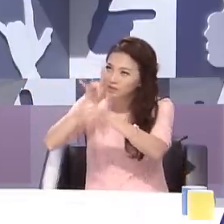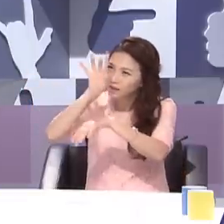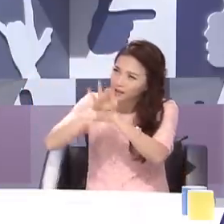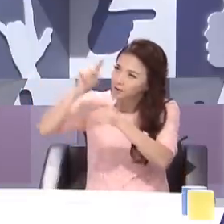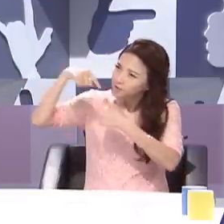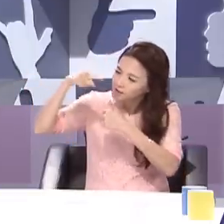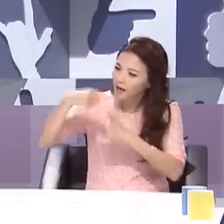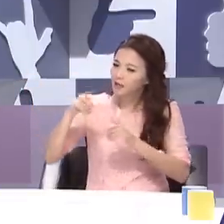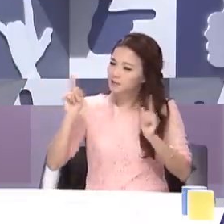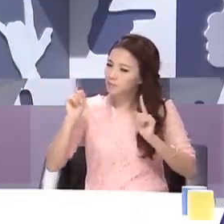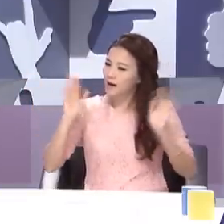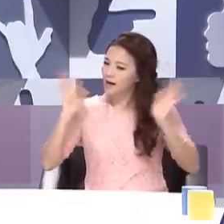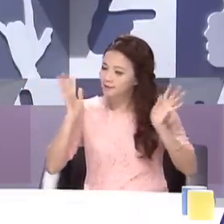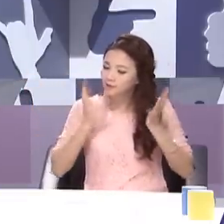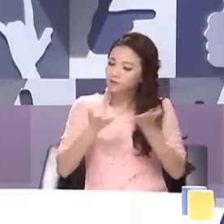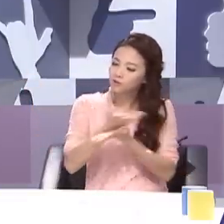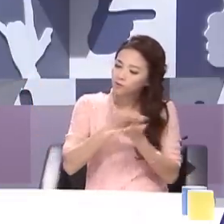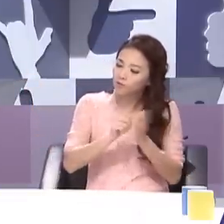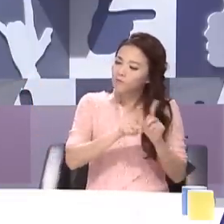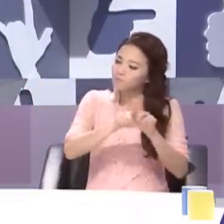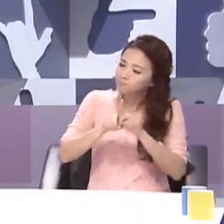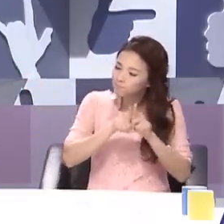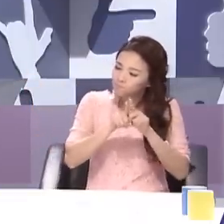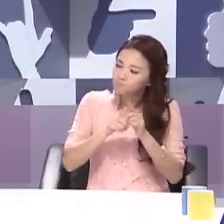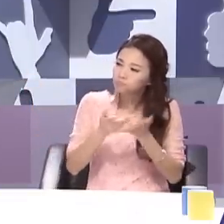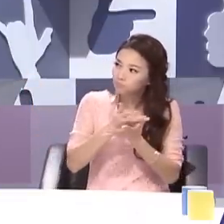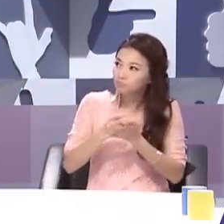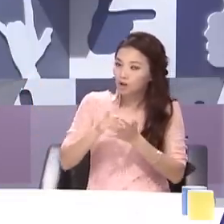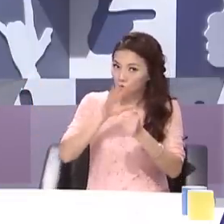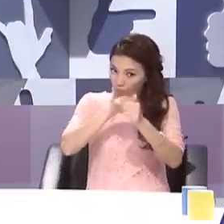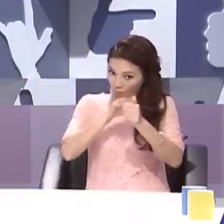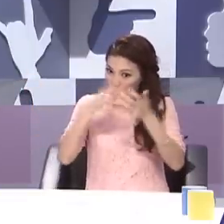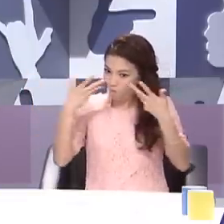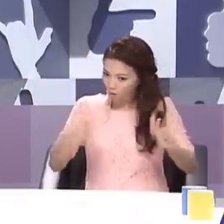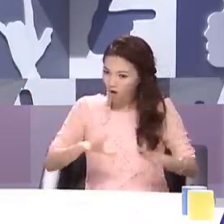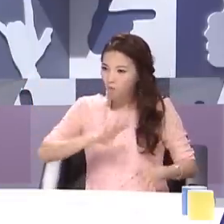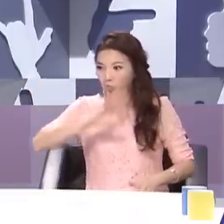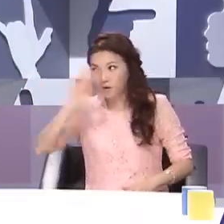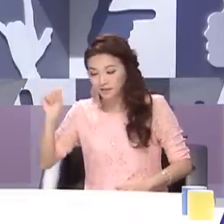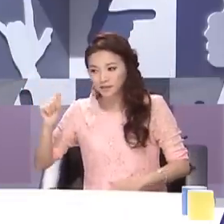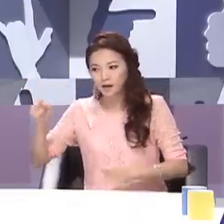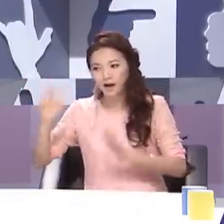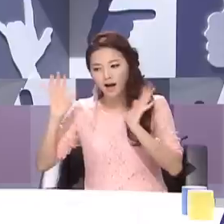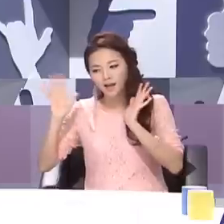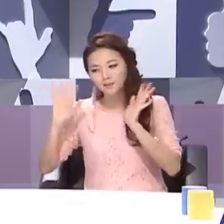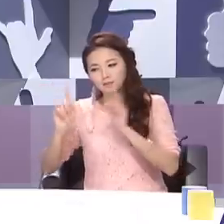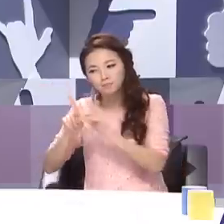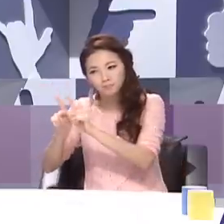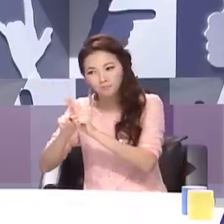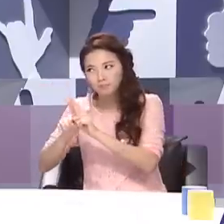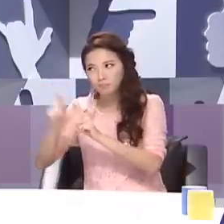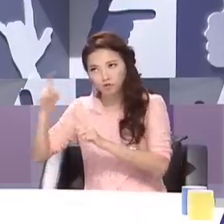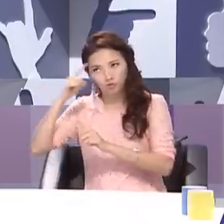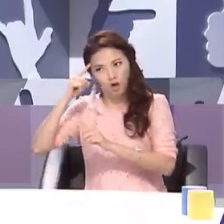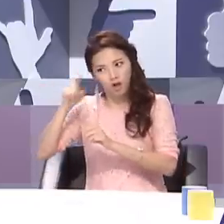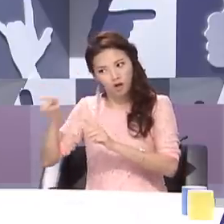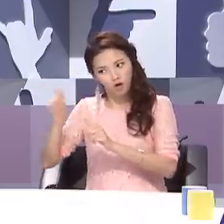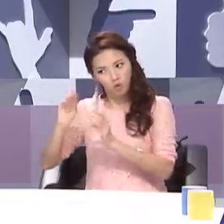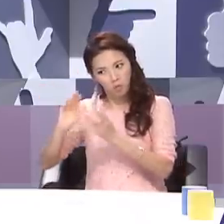加亲职教育课程，学习如何与孩子沟通互动，上过课之后，你觉得你们亲子